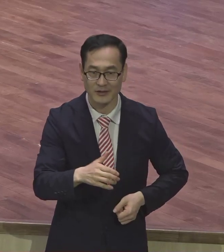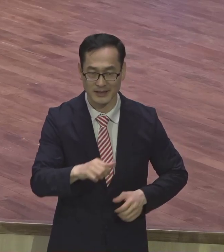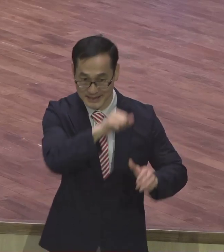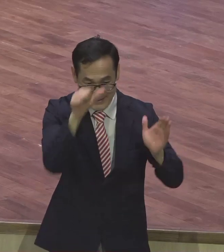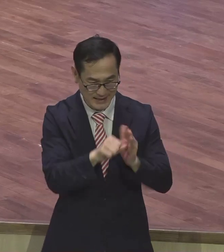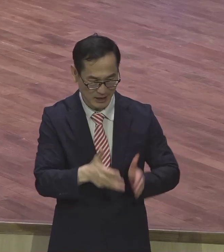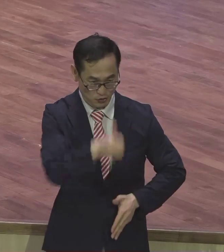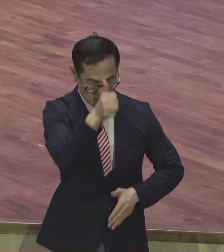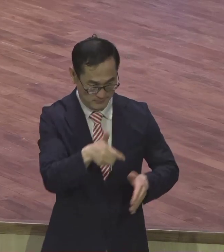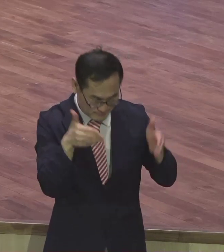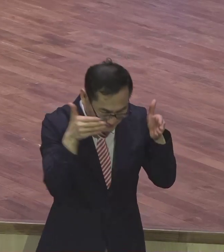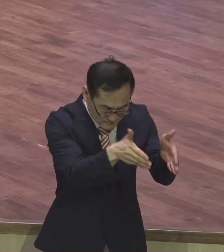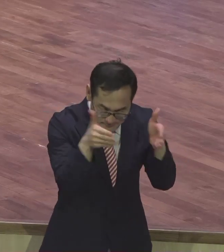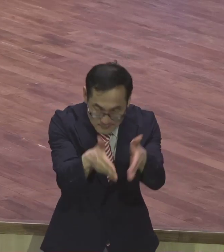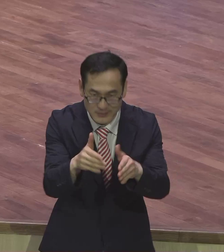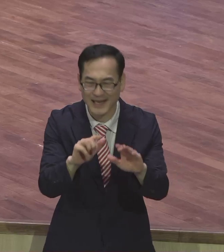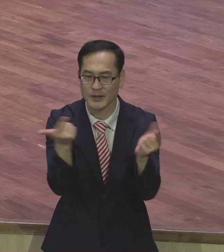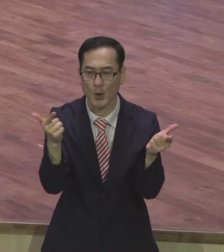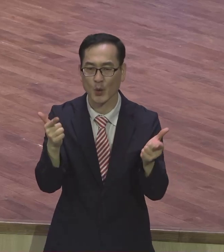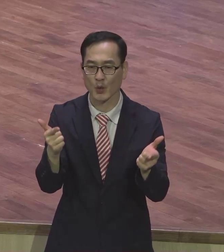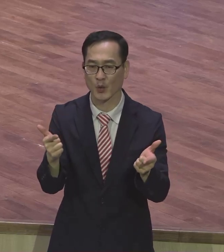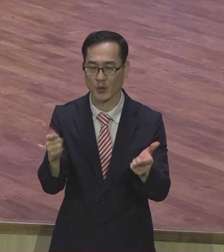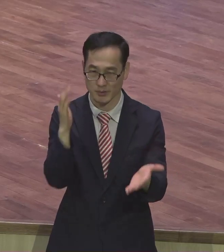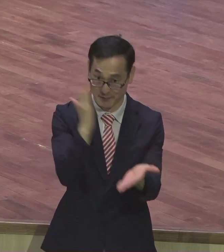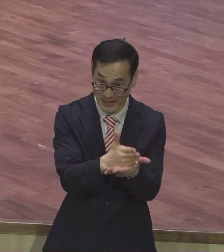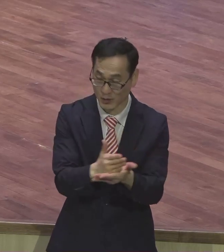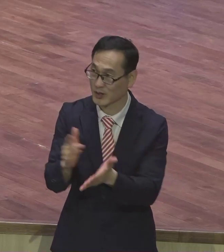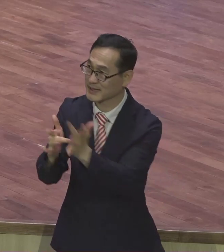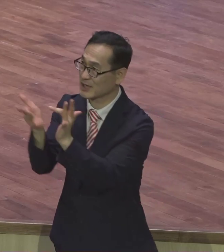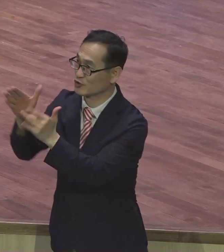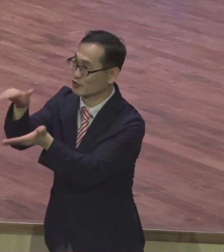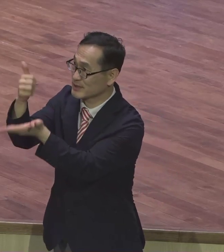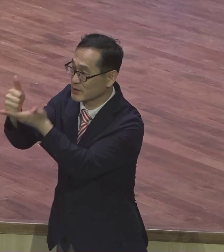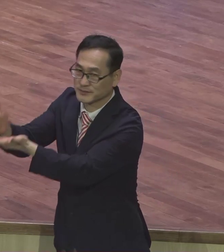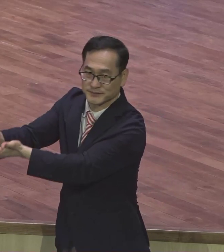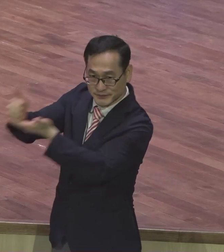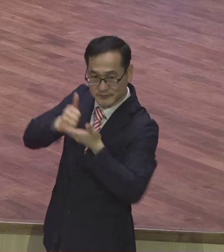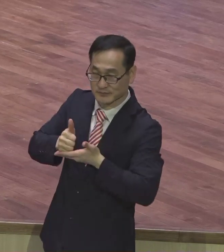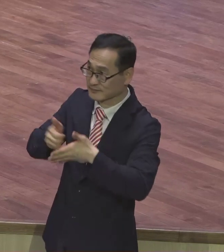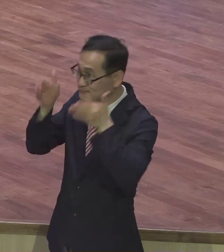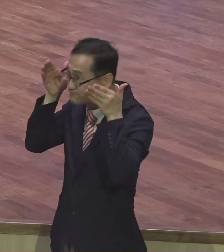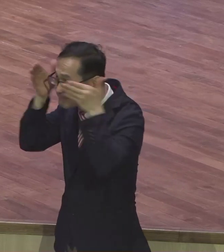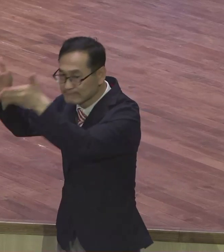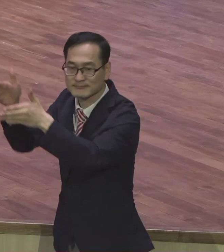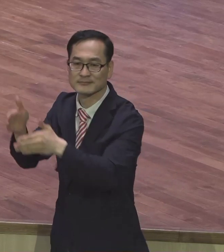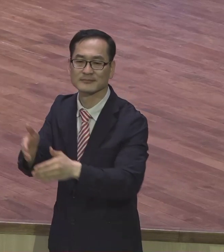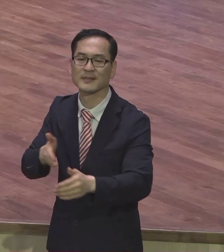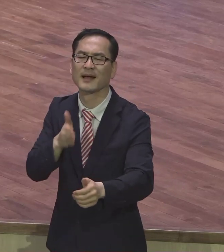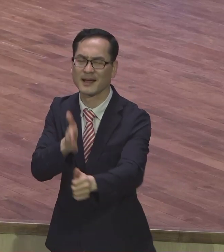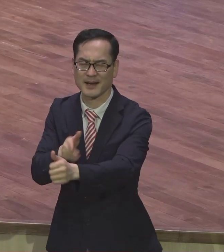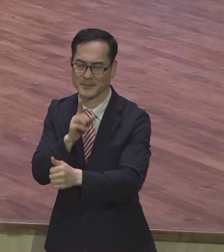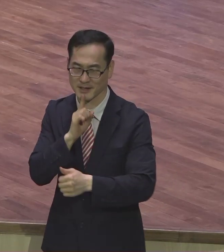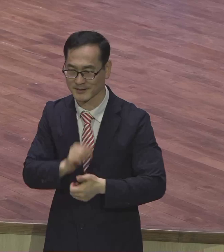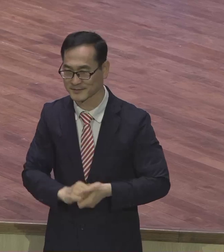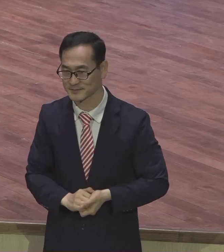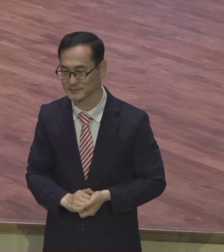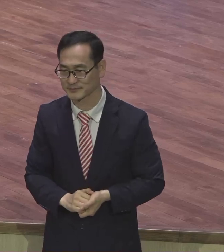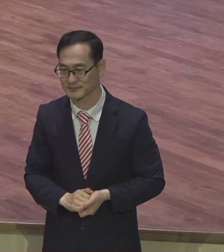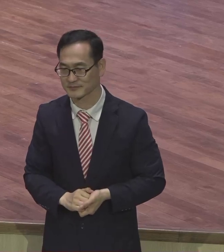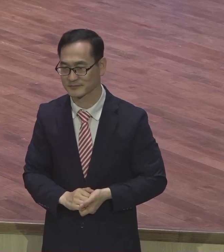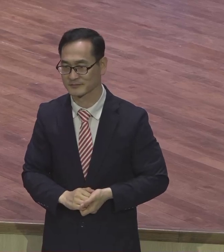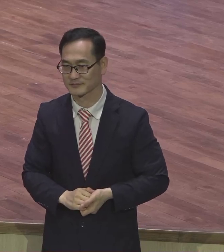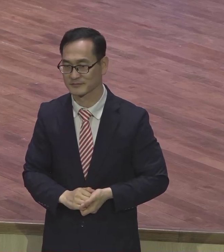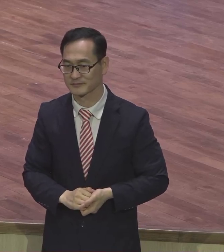내 인생의 주인을 예수 그리스도로 고백하라는 얘기에요 내 인생의 주인 그래서 그분과